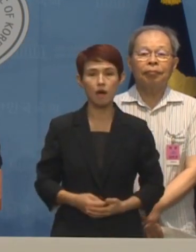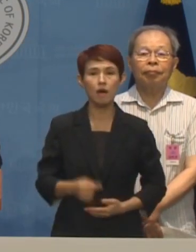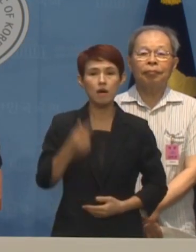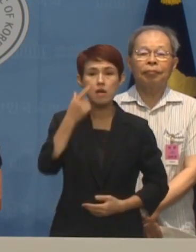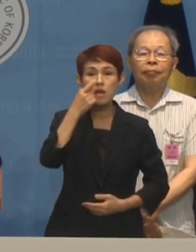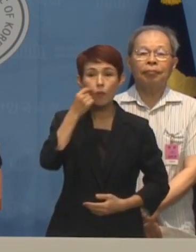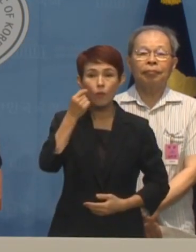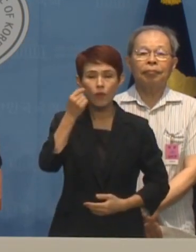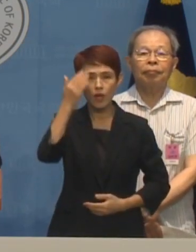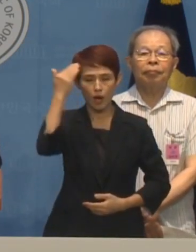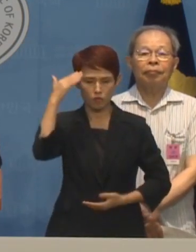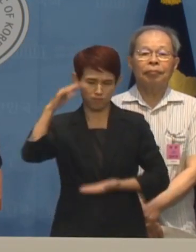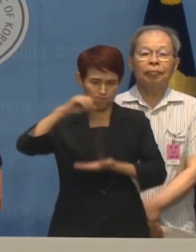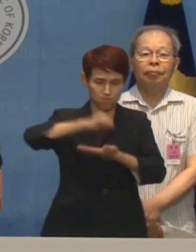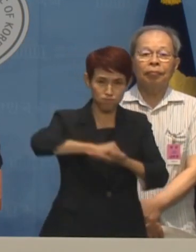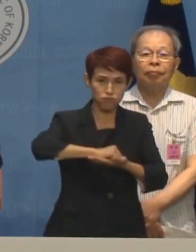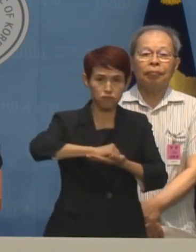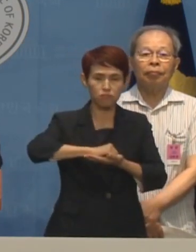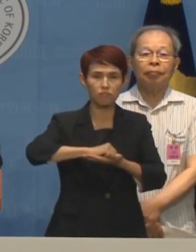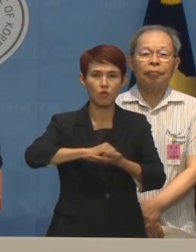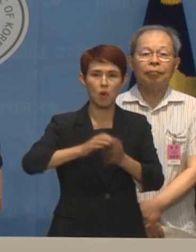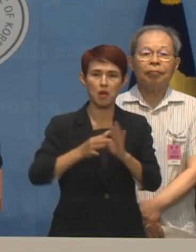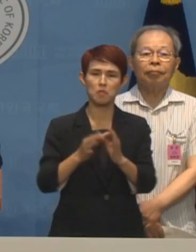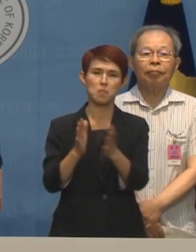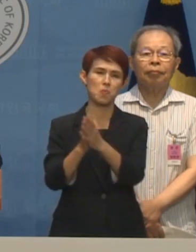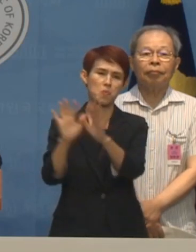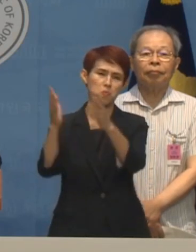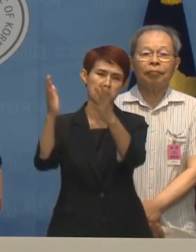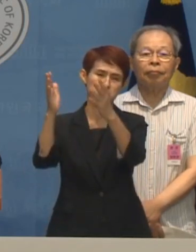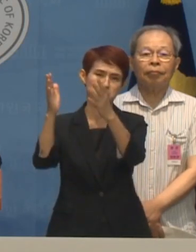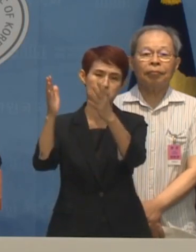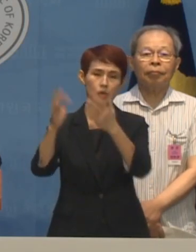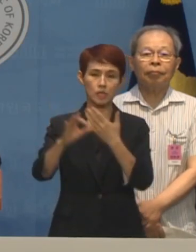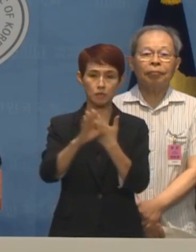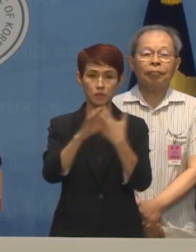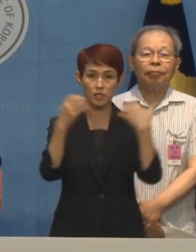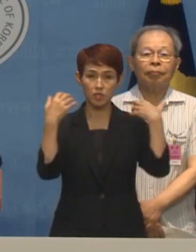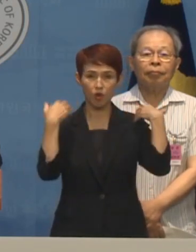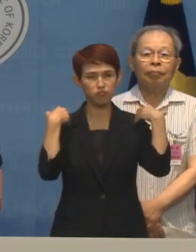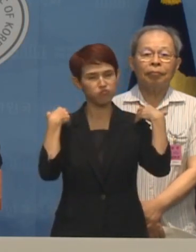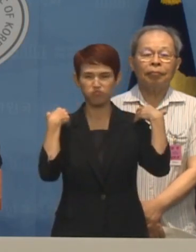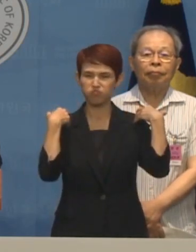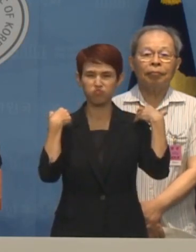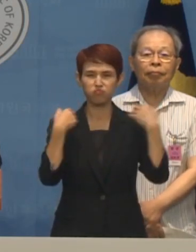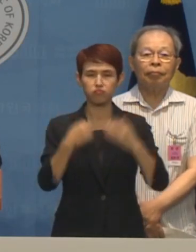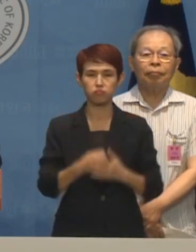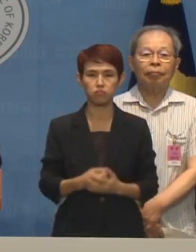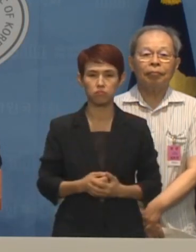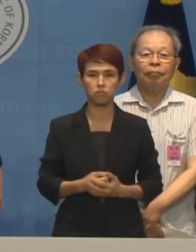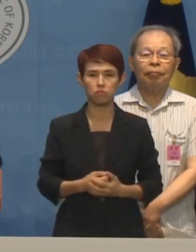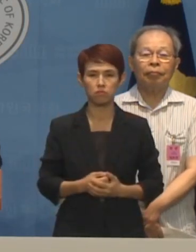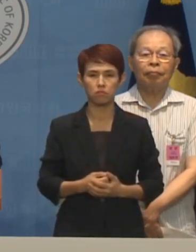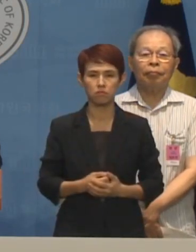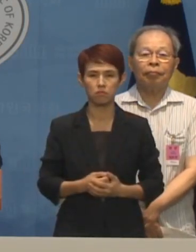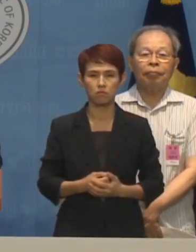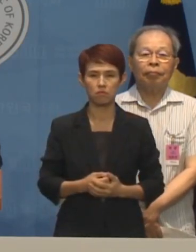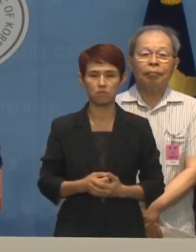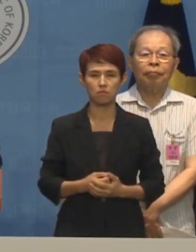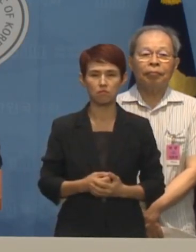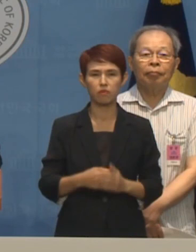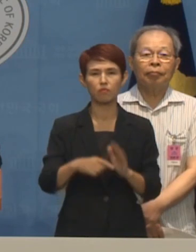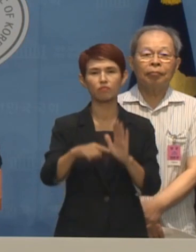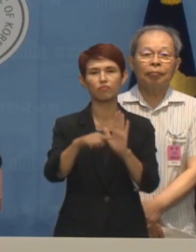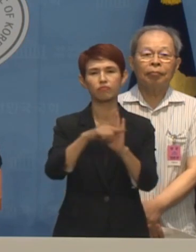식민지 근대화론을 받들면서 임시정부의 법통을 부정하는, 즉 우리 헌법 정신을